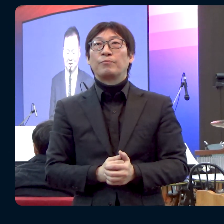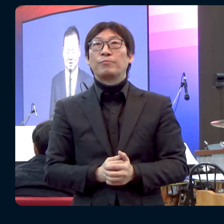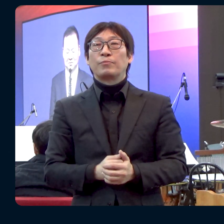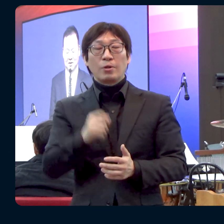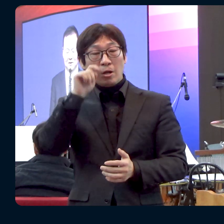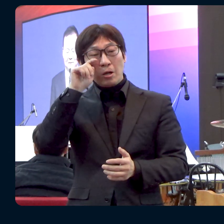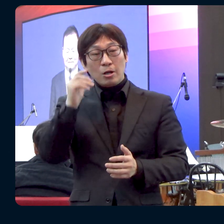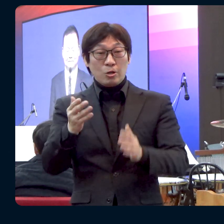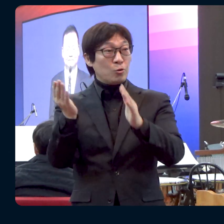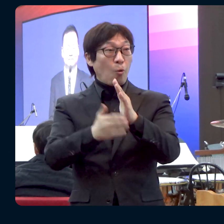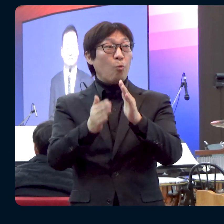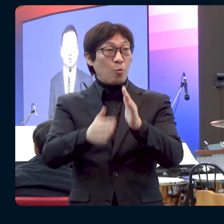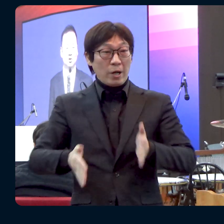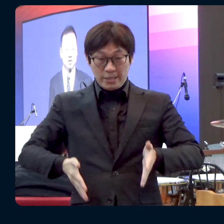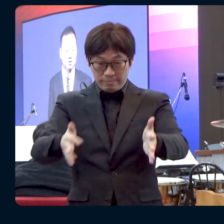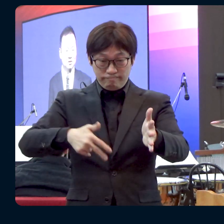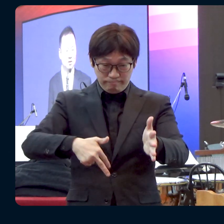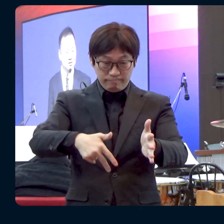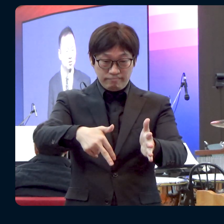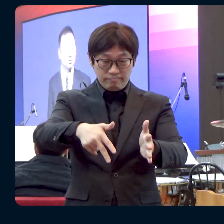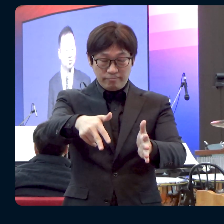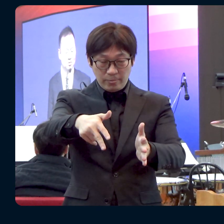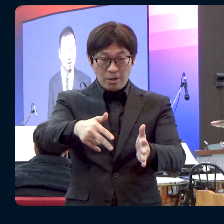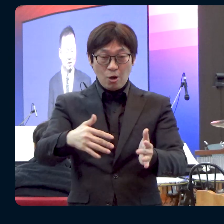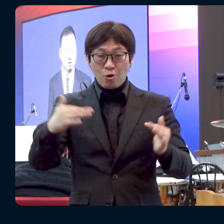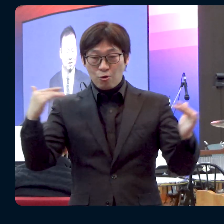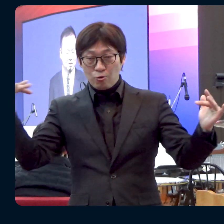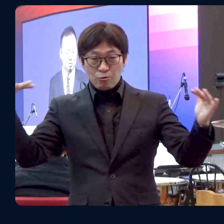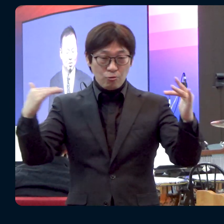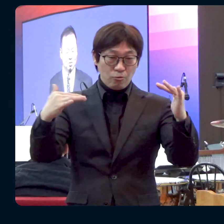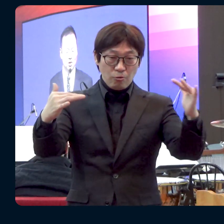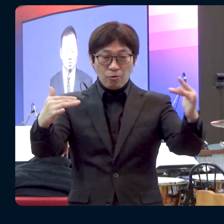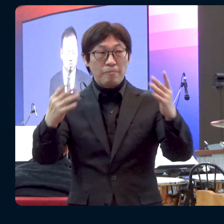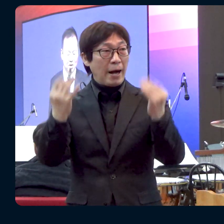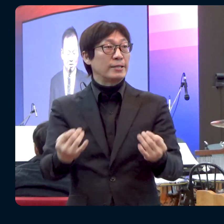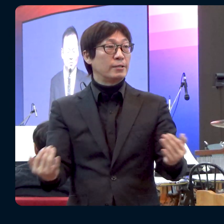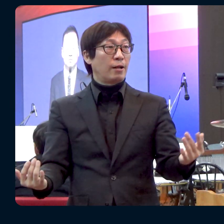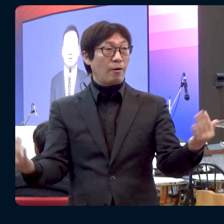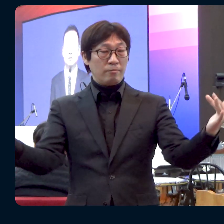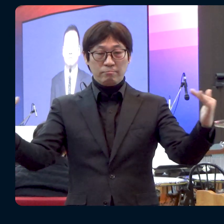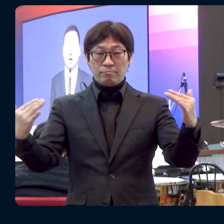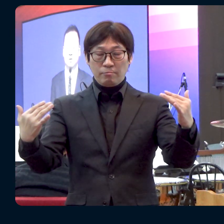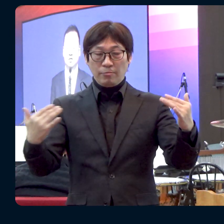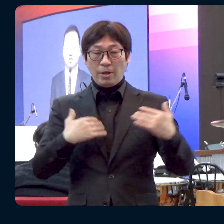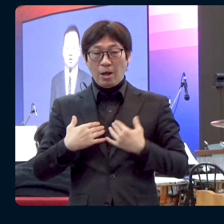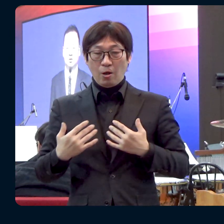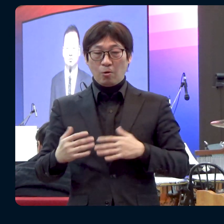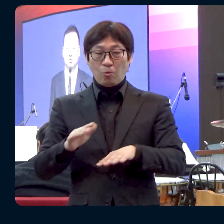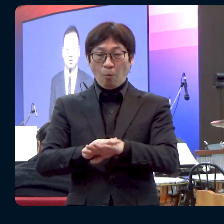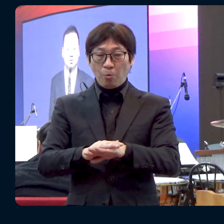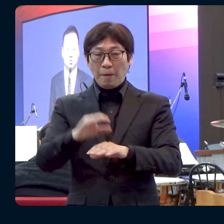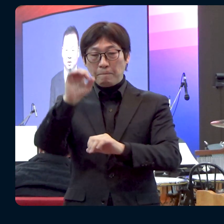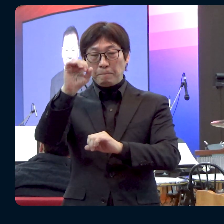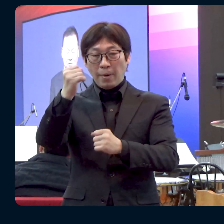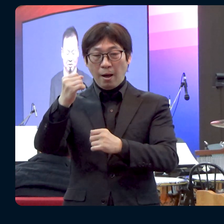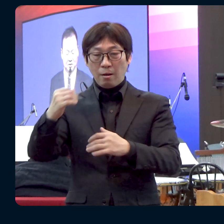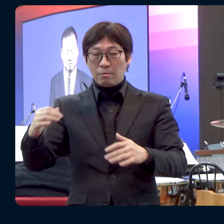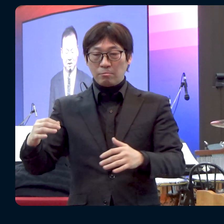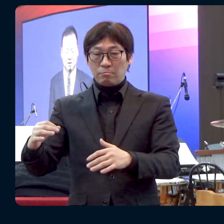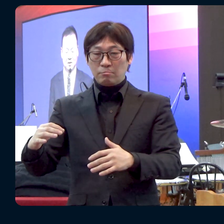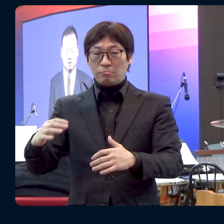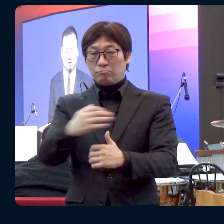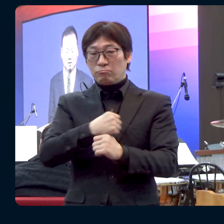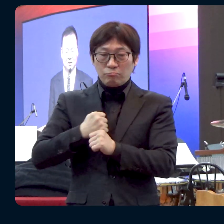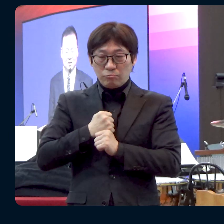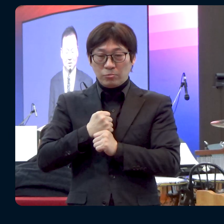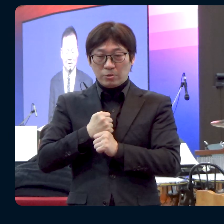성도가 가는 길에는 여러 가지 유혹들이 있습니다. 정체성을 흔들려는 유혹들이 있고 우리의 손발을 마비시키려는